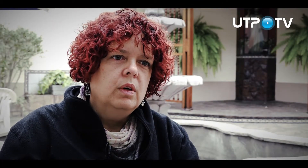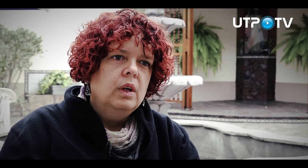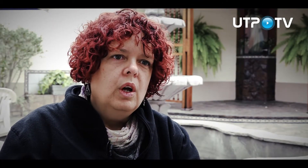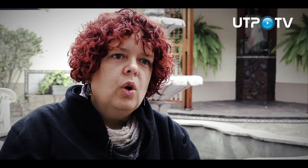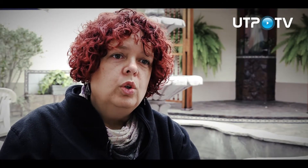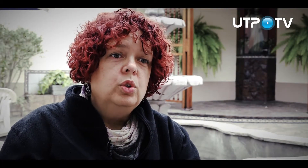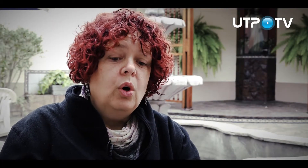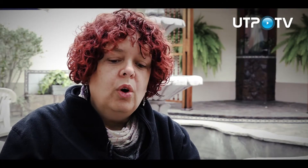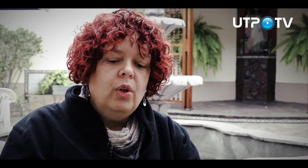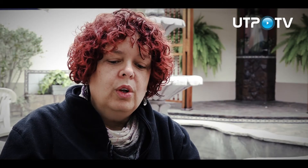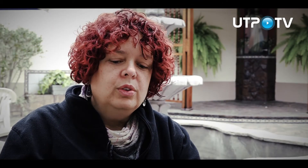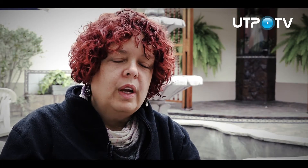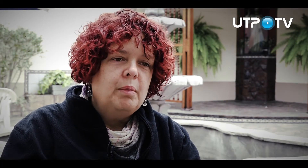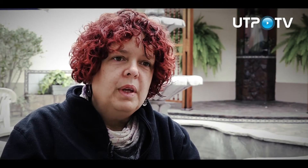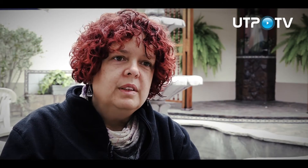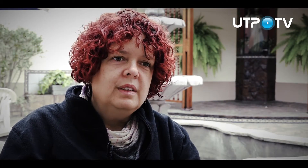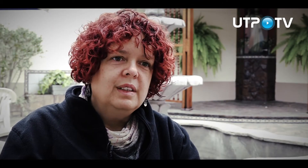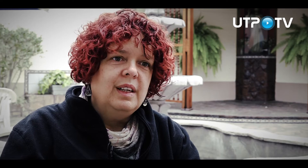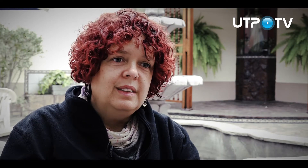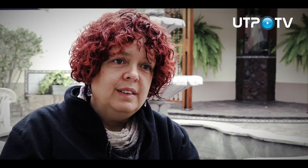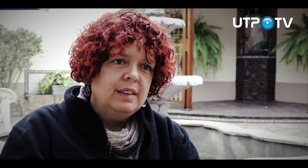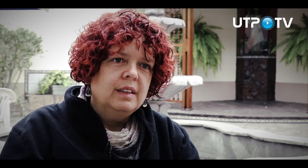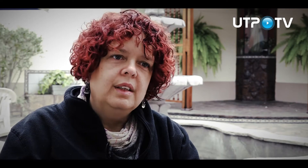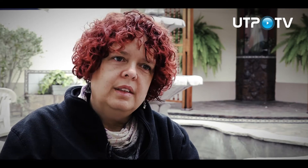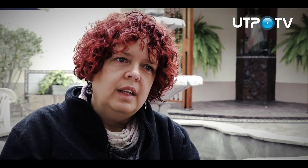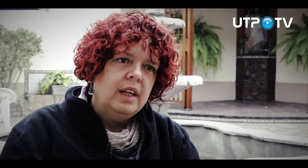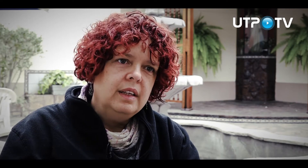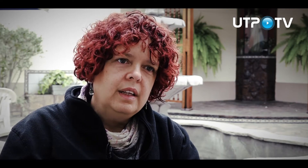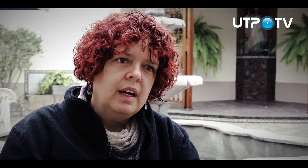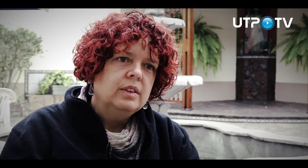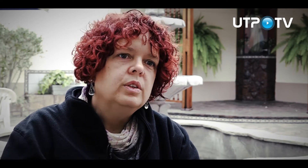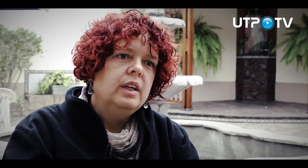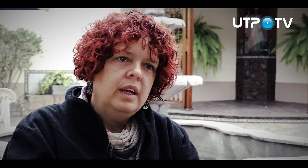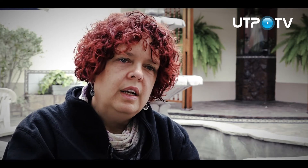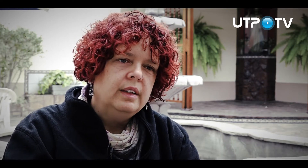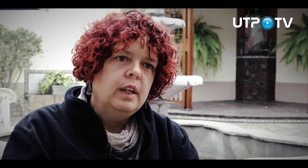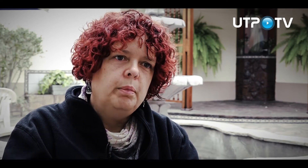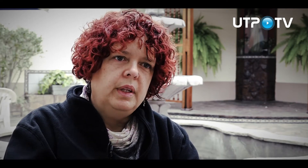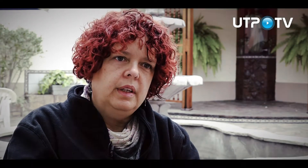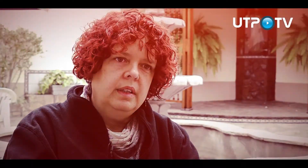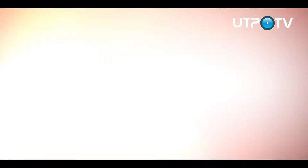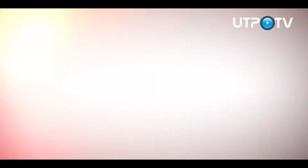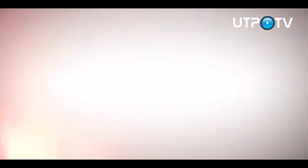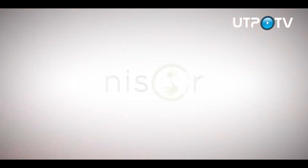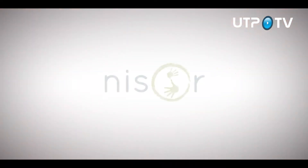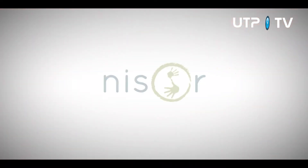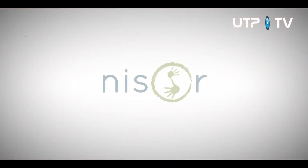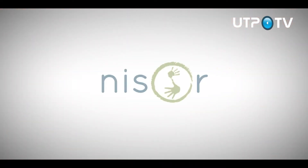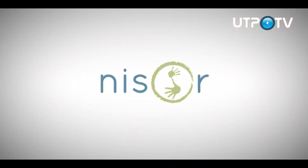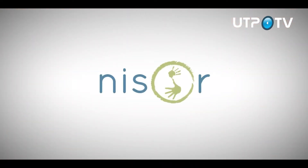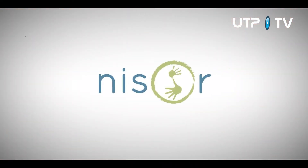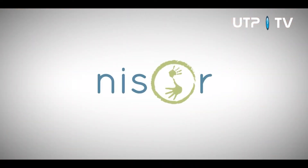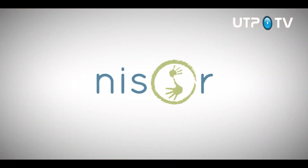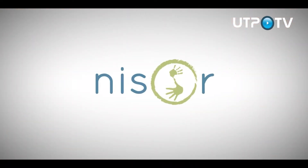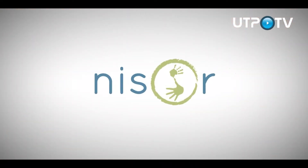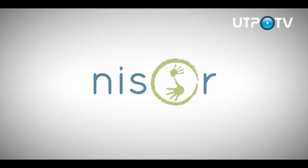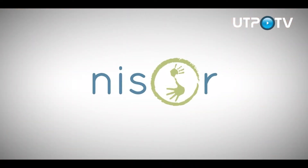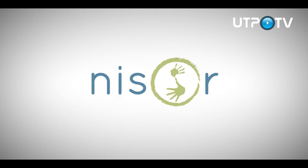con todas las herramientas que se necesitan, que sería en ese caso tener el intérprete. La Asociación Niños Sordos de las